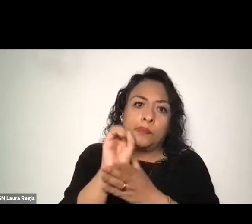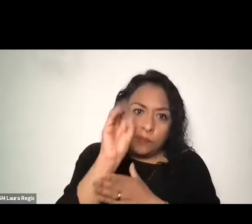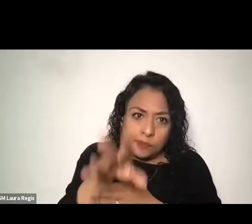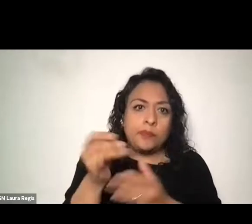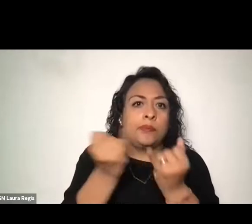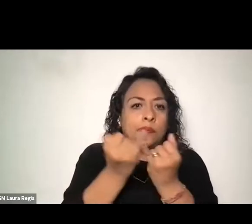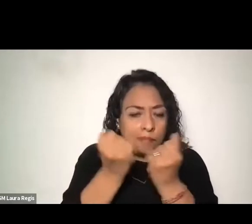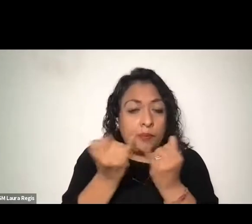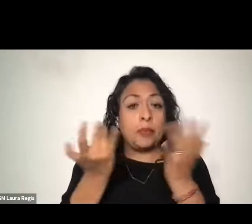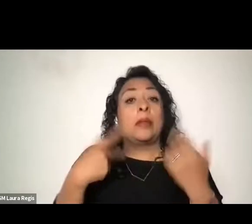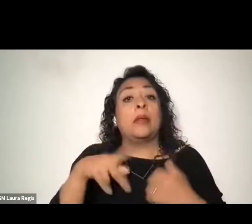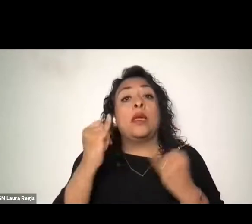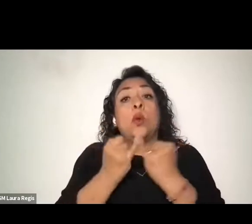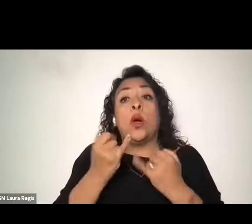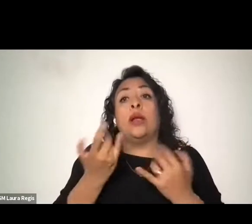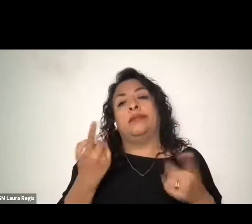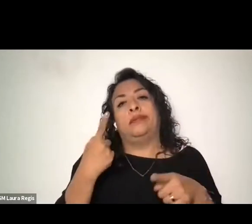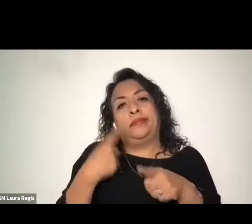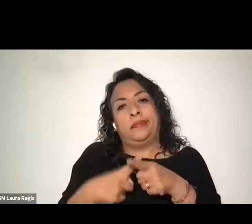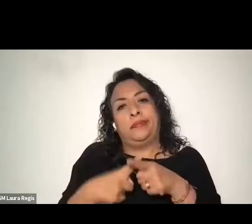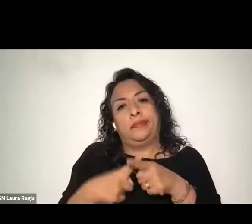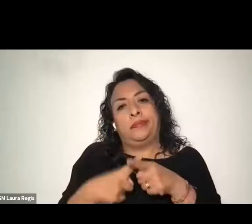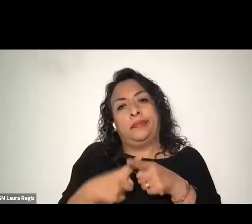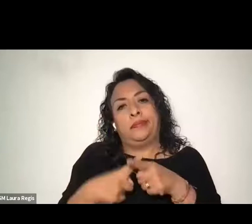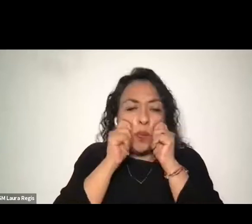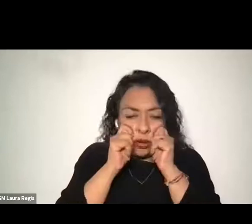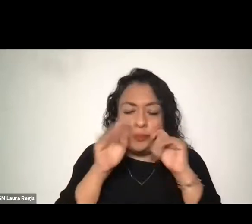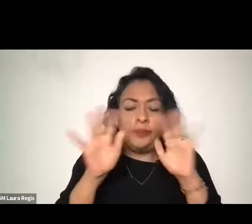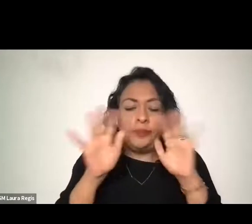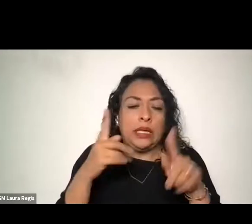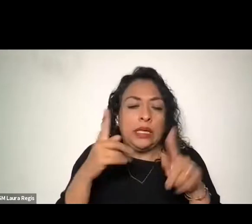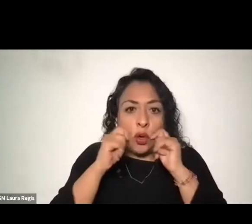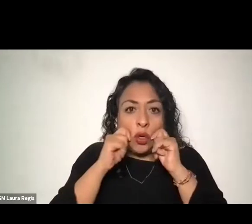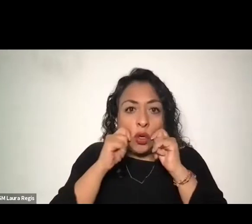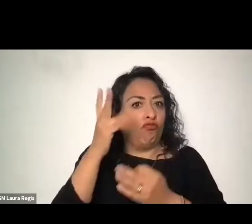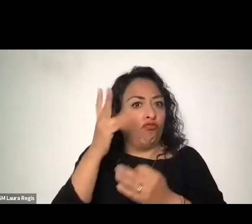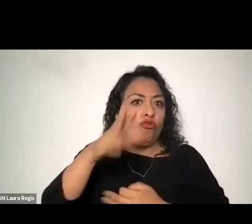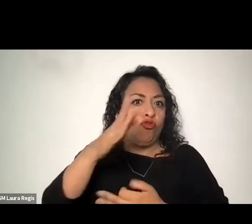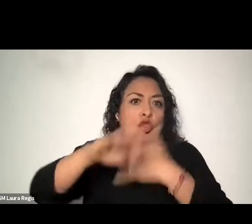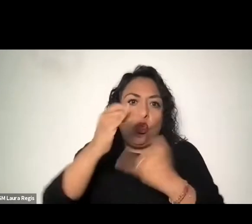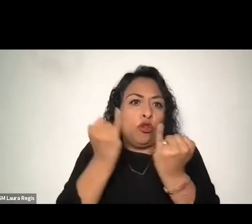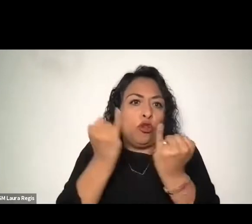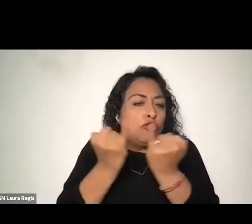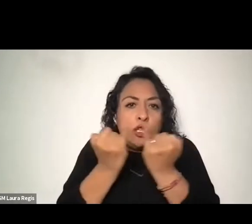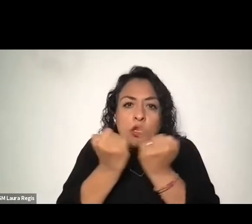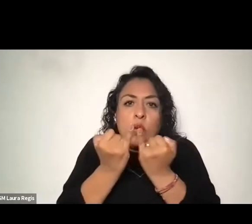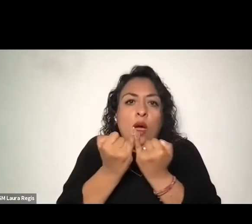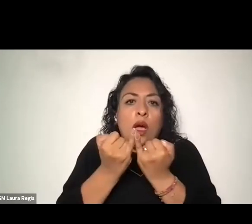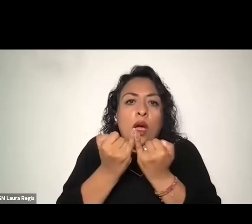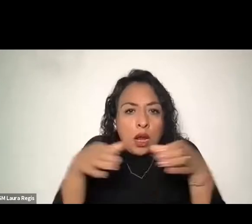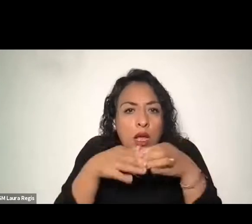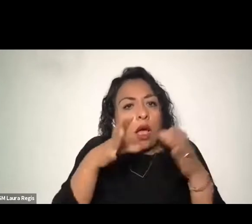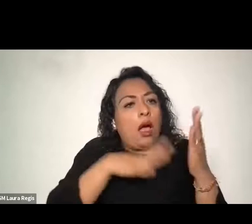también que quienes están, bueno, no importa, todos estamos al final en un distrito electoral en el país